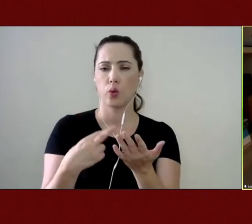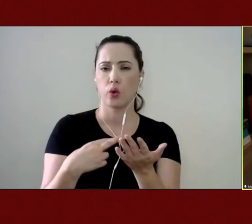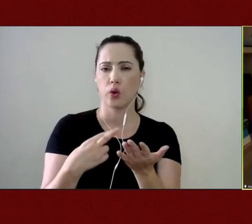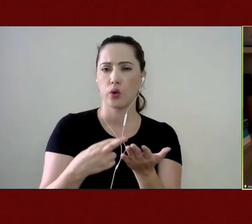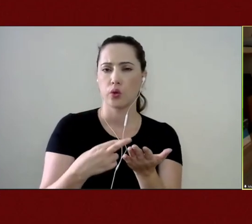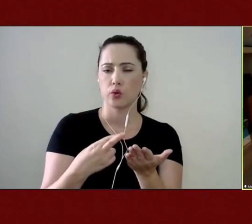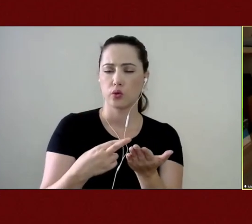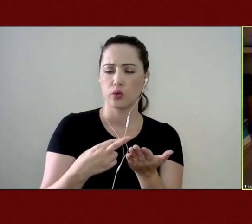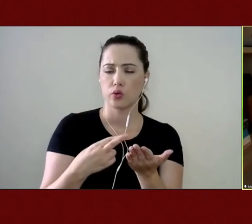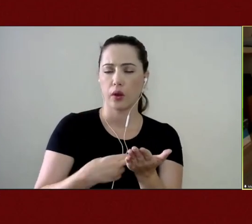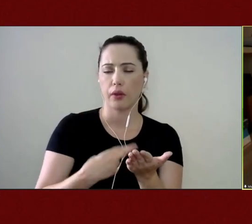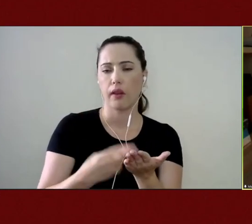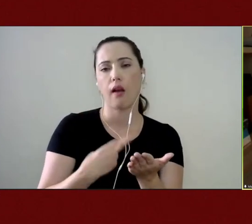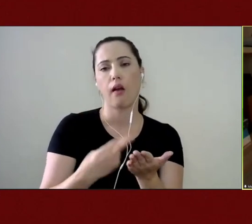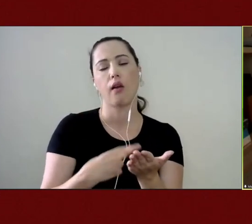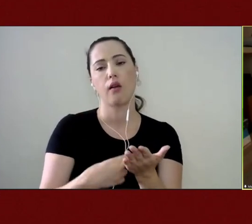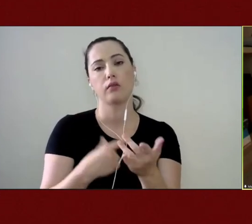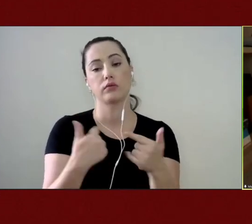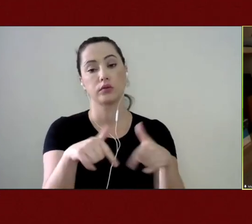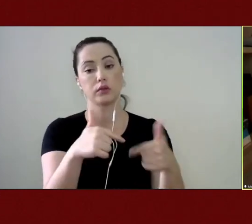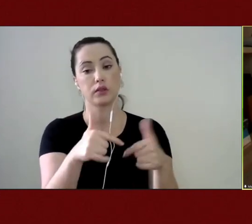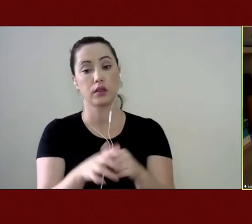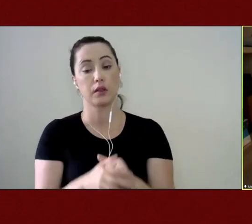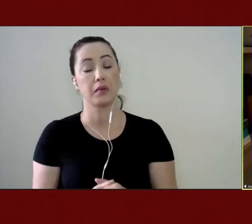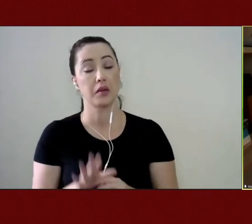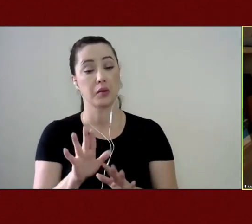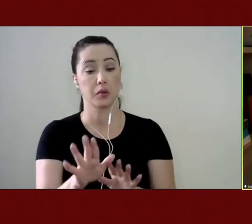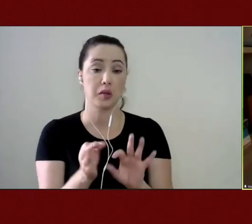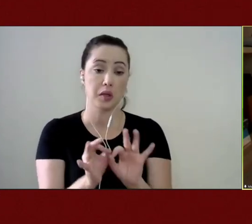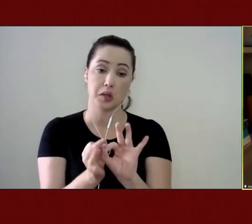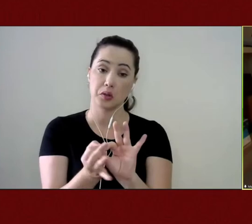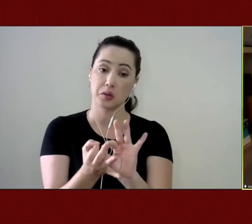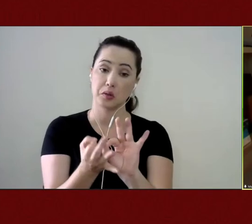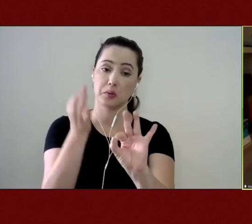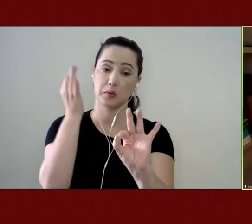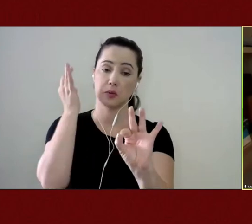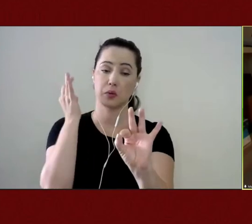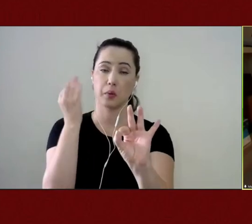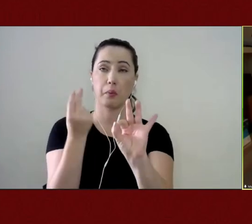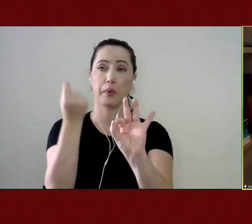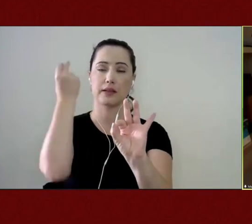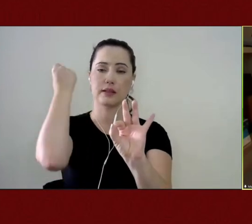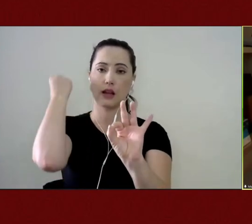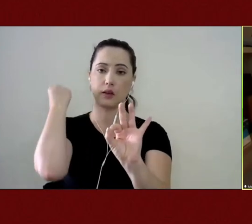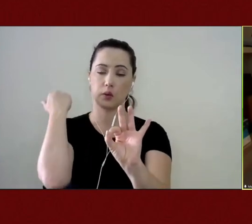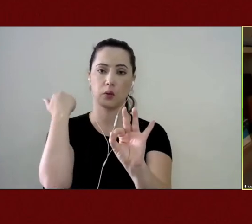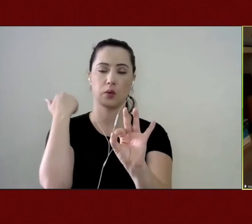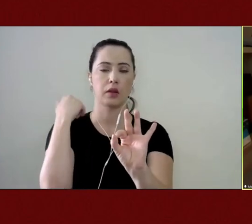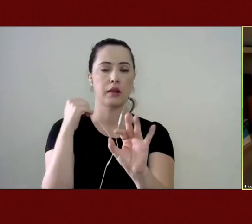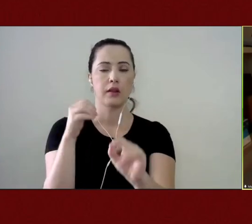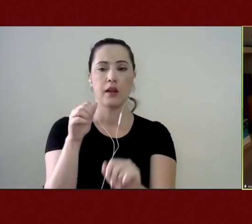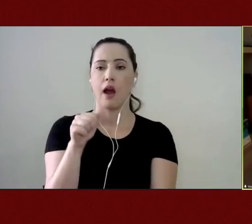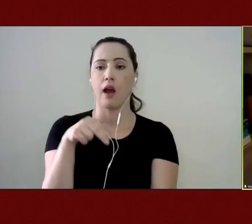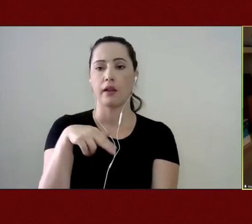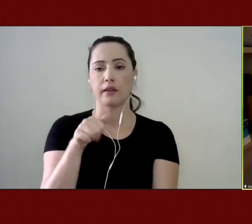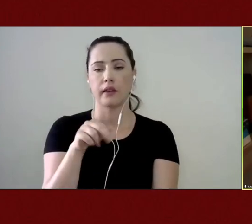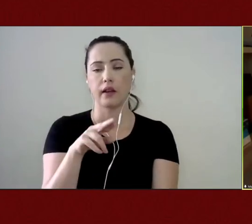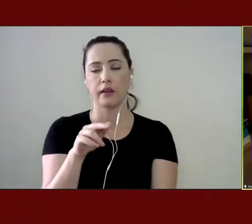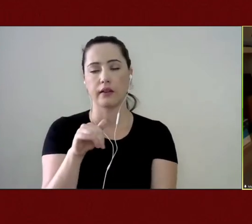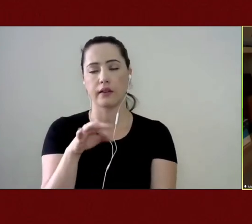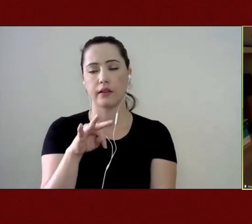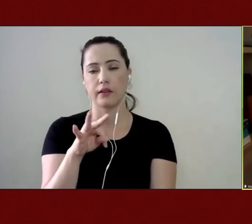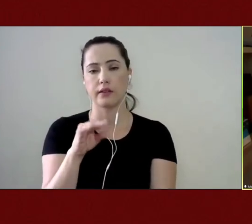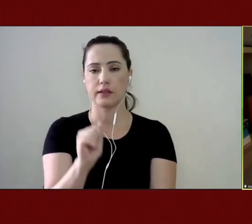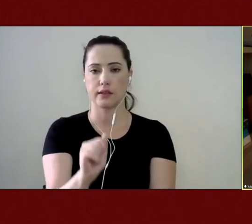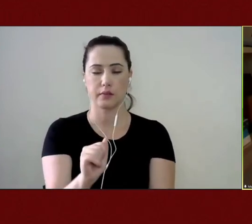né, até distanciando-se do seu passado anarquista, em muitos casos. Né. Mas ainda, quer dizer, até o início dos anos 30,